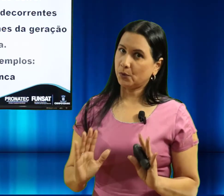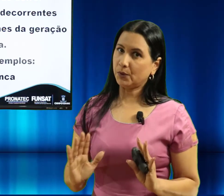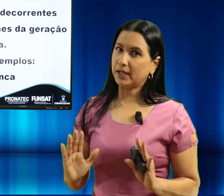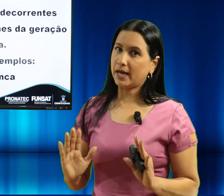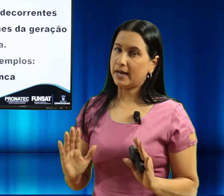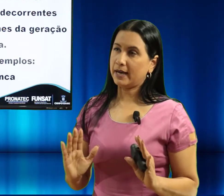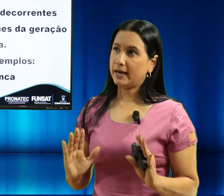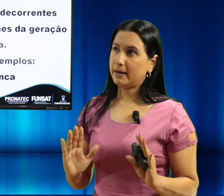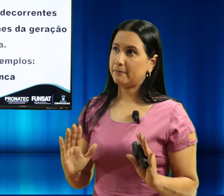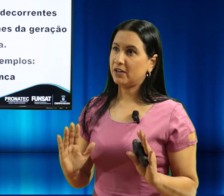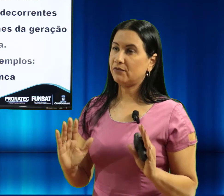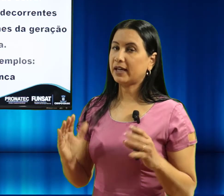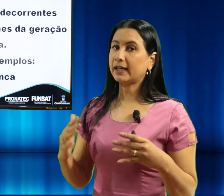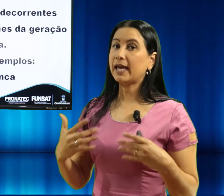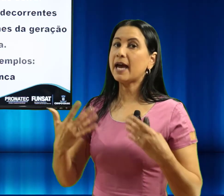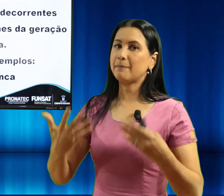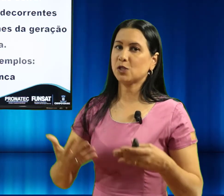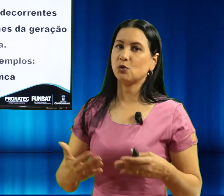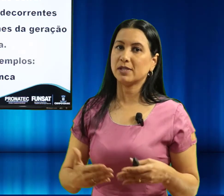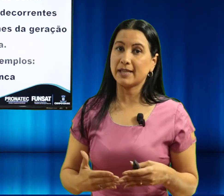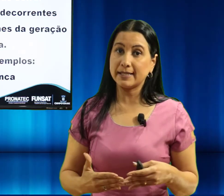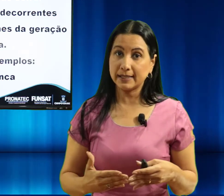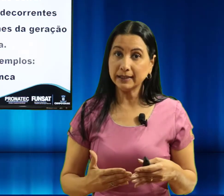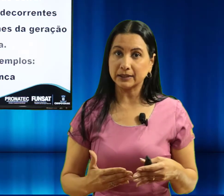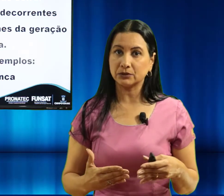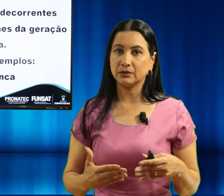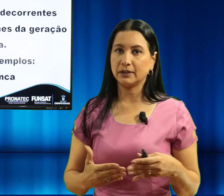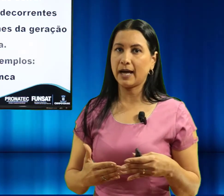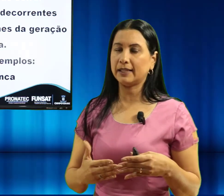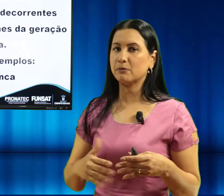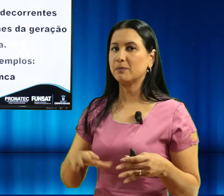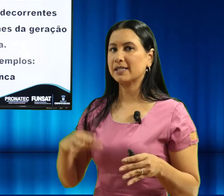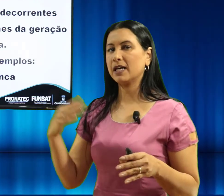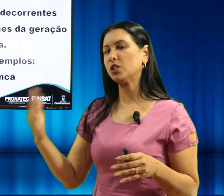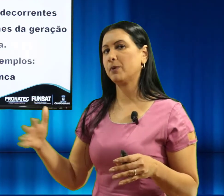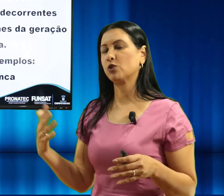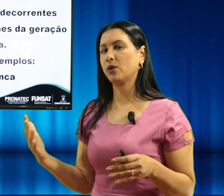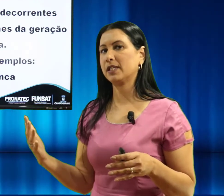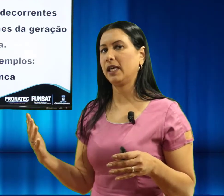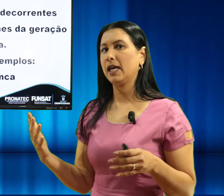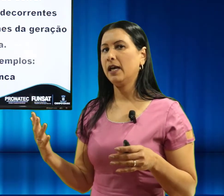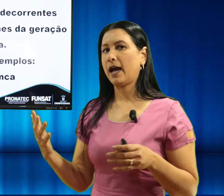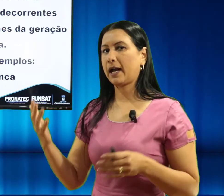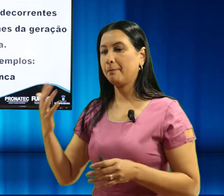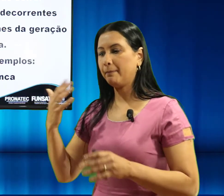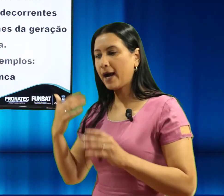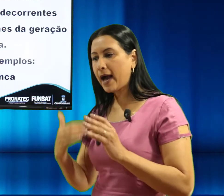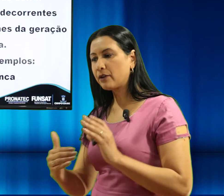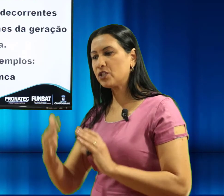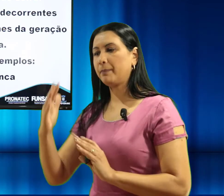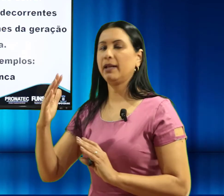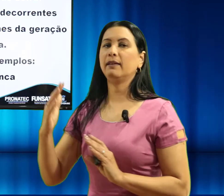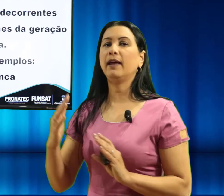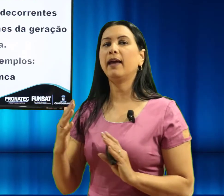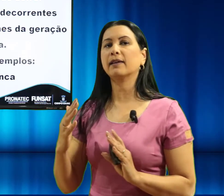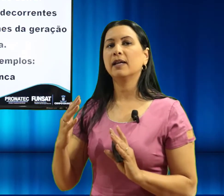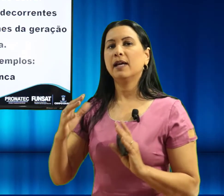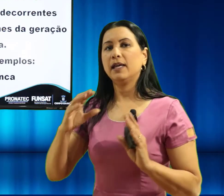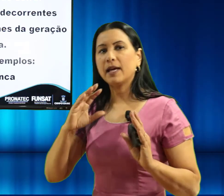procure verificar quem é a pessoa que está ensinando, tá? Temos bastante pessoas que acabaram de aprender e aí